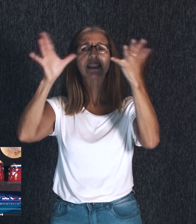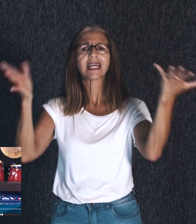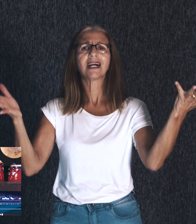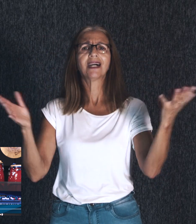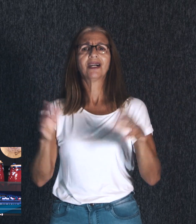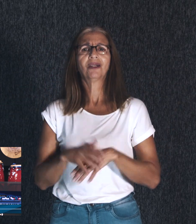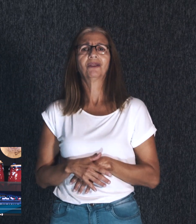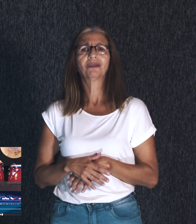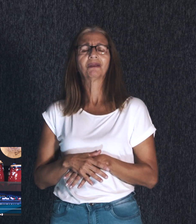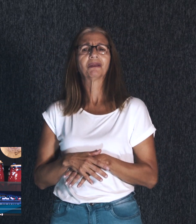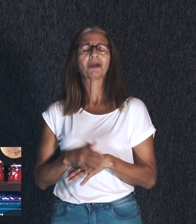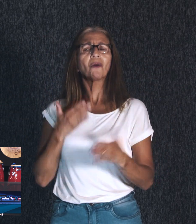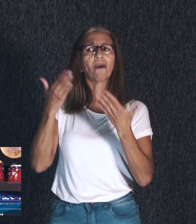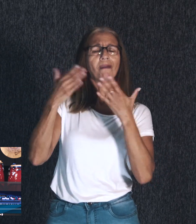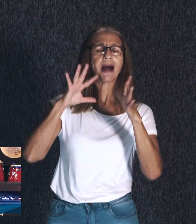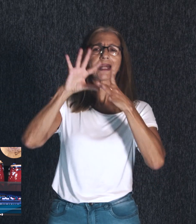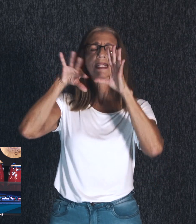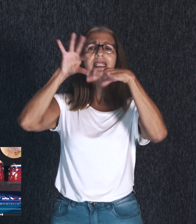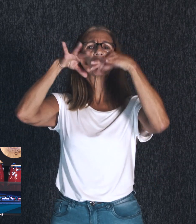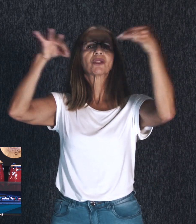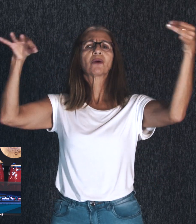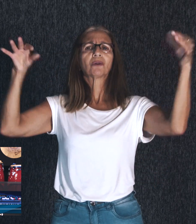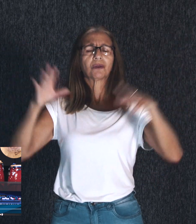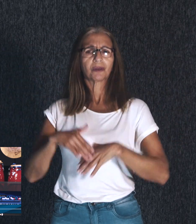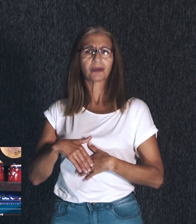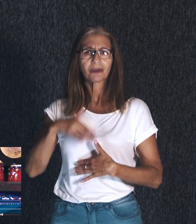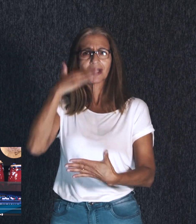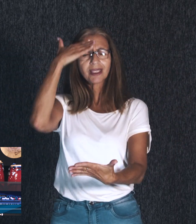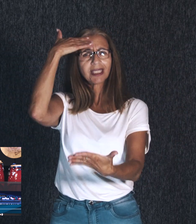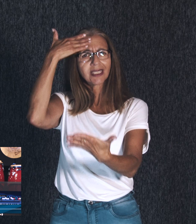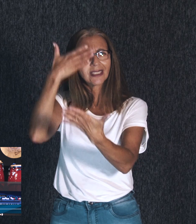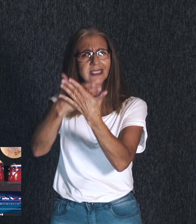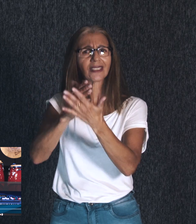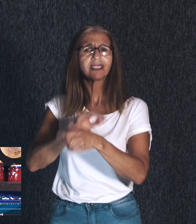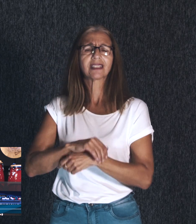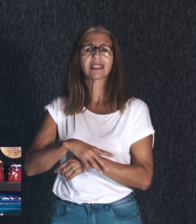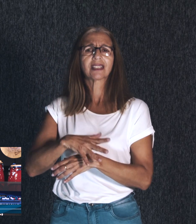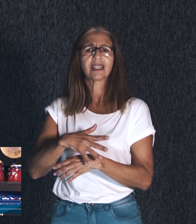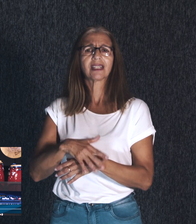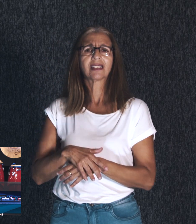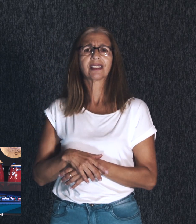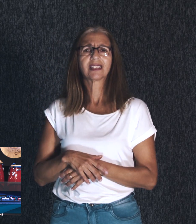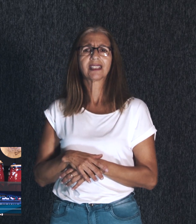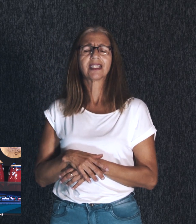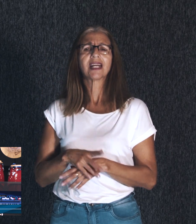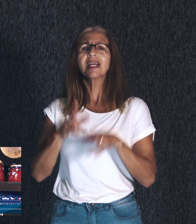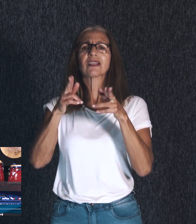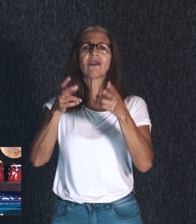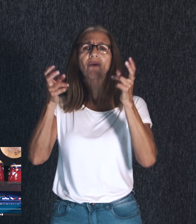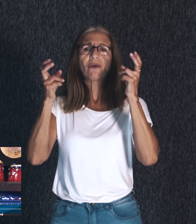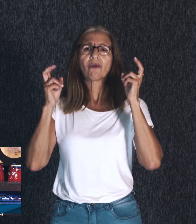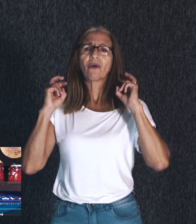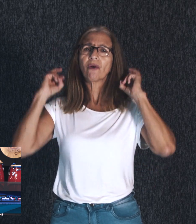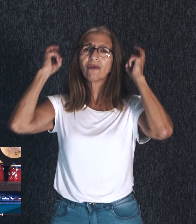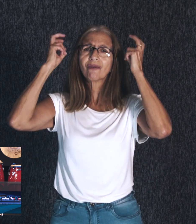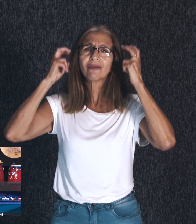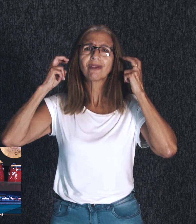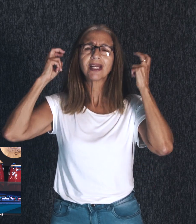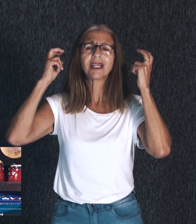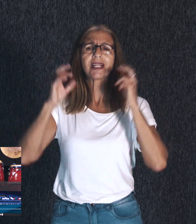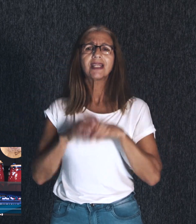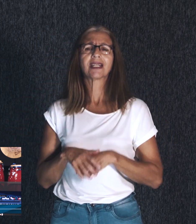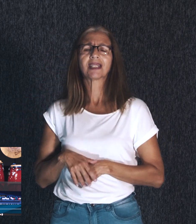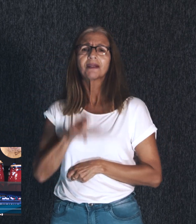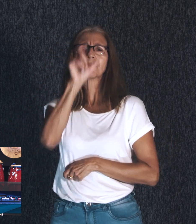é o tesouro de Deus. Creia nisso, você é herança de Deus. Você é a ovelha de Cristo. Você é a menina